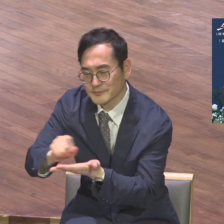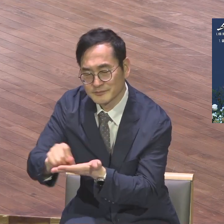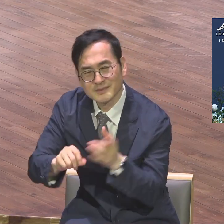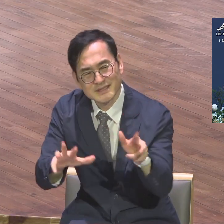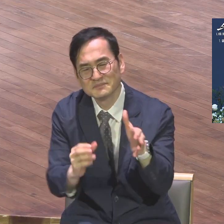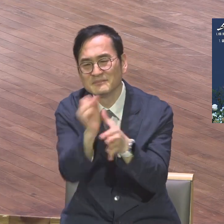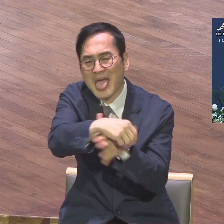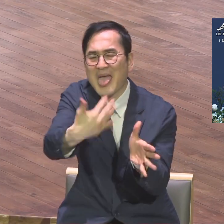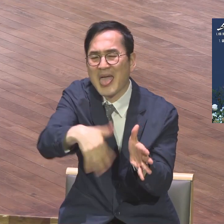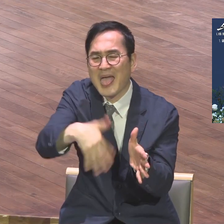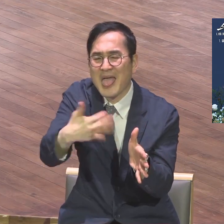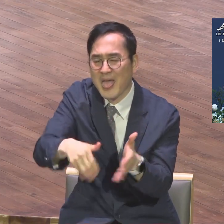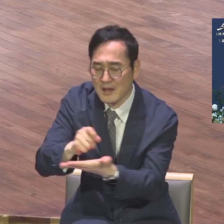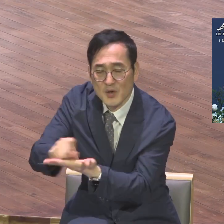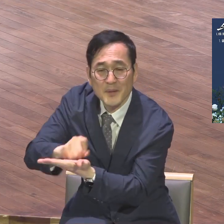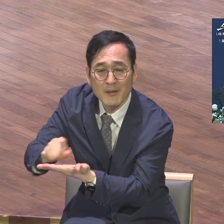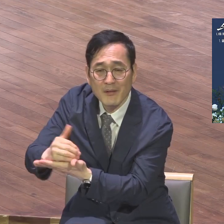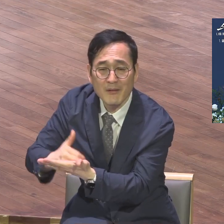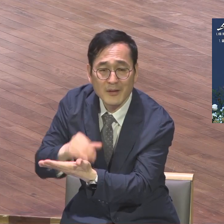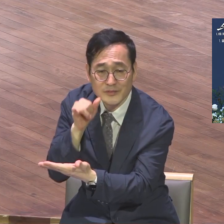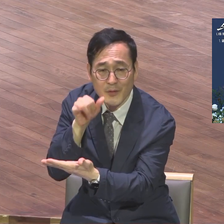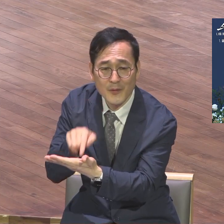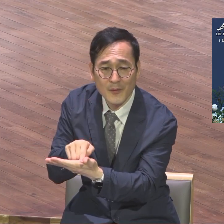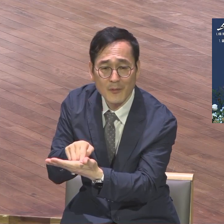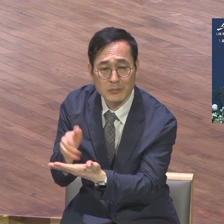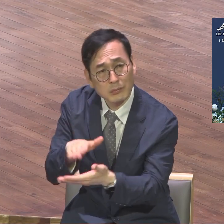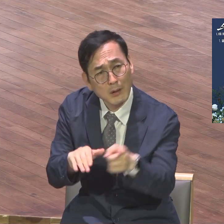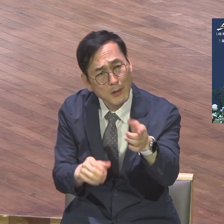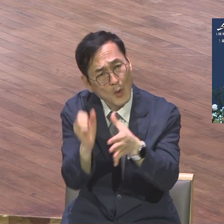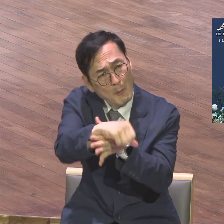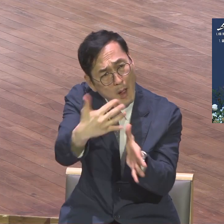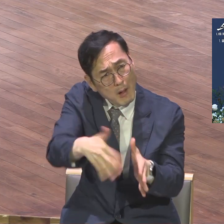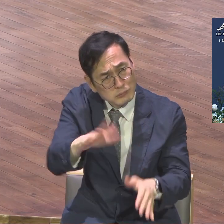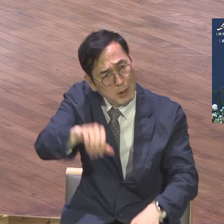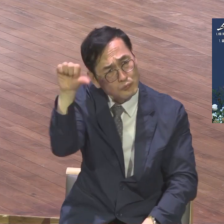때가 아닌데 무화과 열매 없다고 저주하십니까?